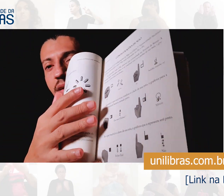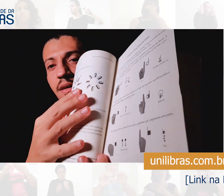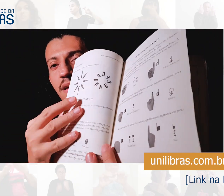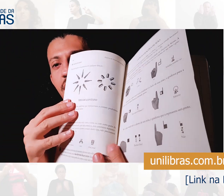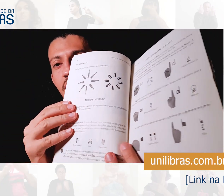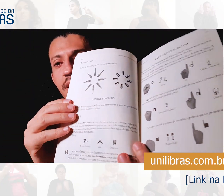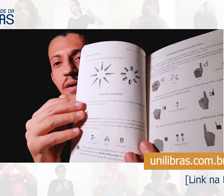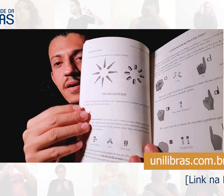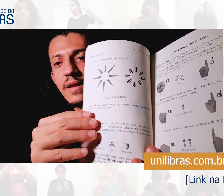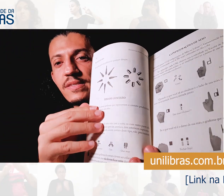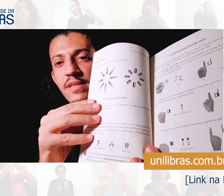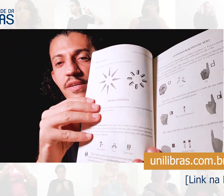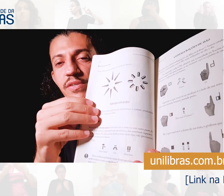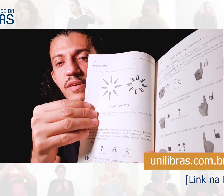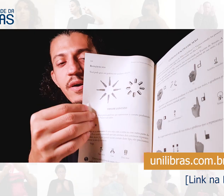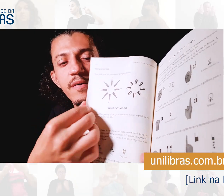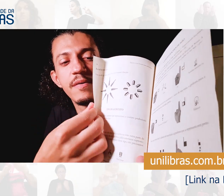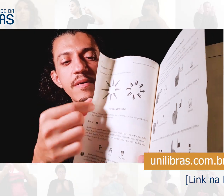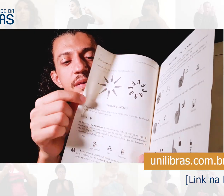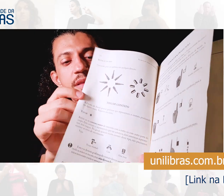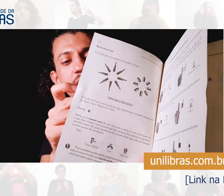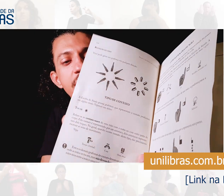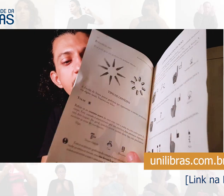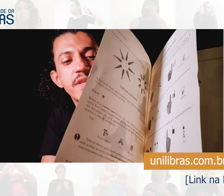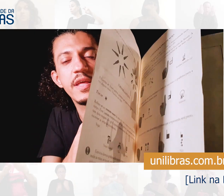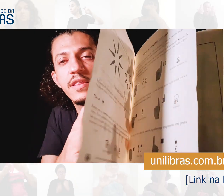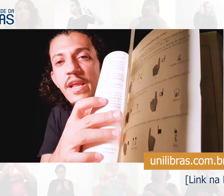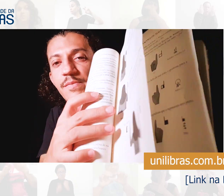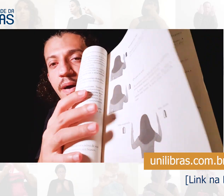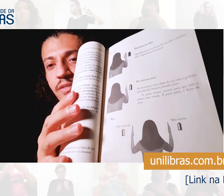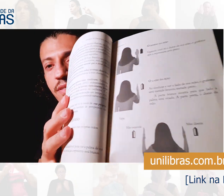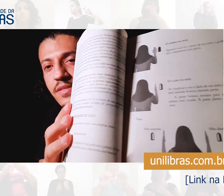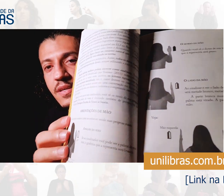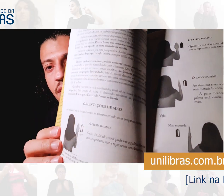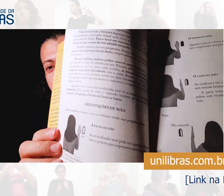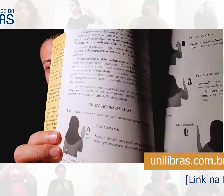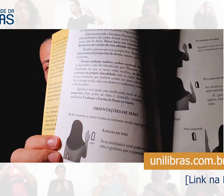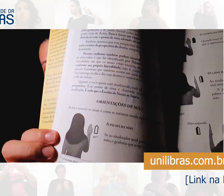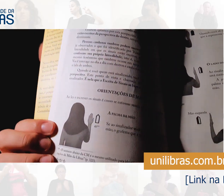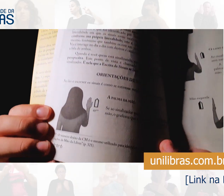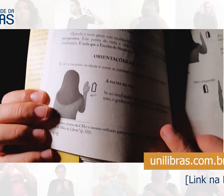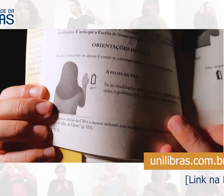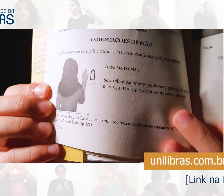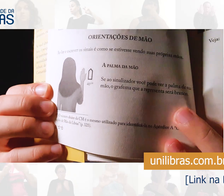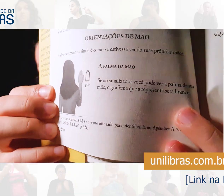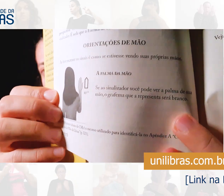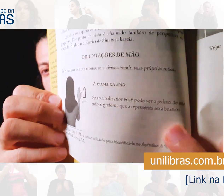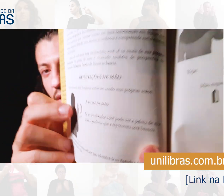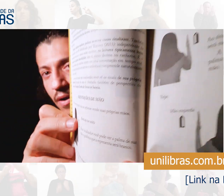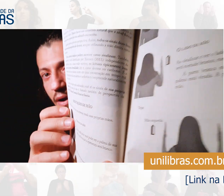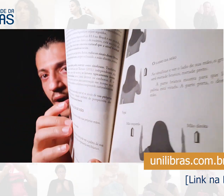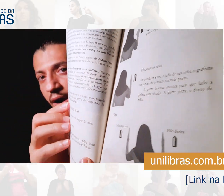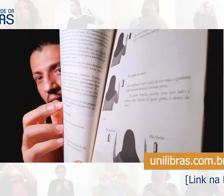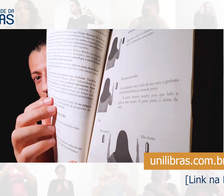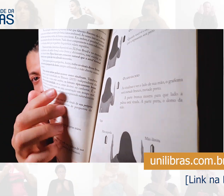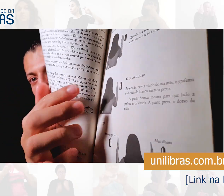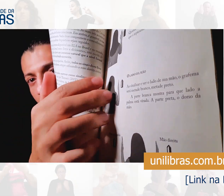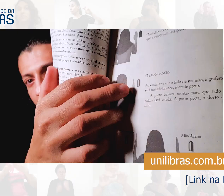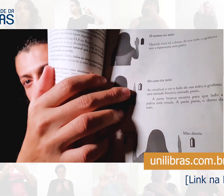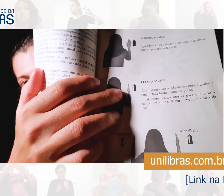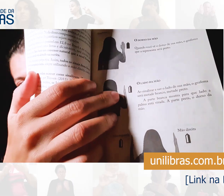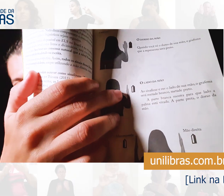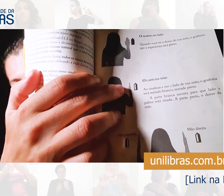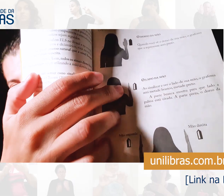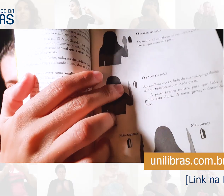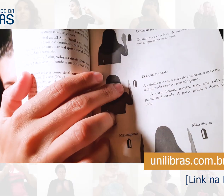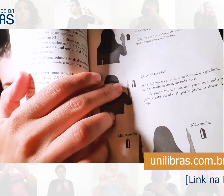antes. Aqui, ó, nesse trechinho aqui, ó. Vou ter aqui 3 páginas. Aqui, ó. É o que ela explicou aqui, ó. A mão,